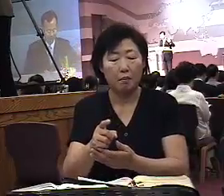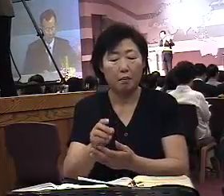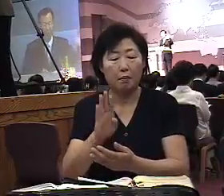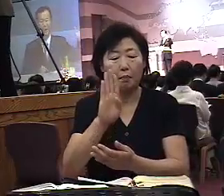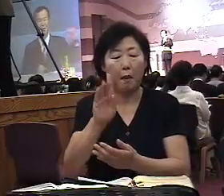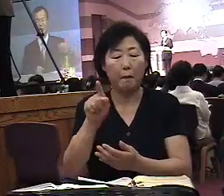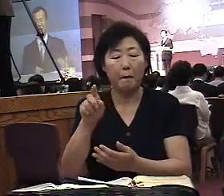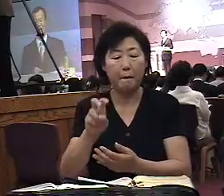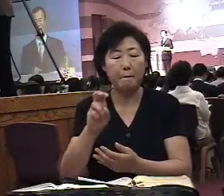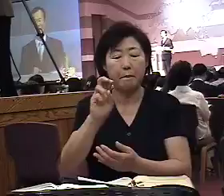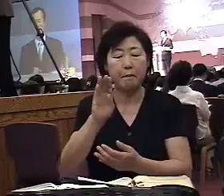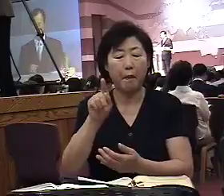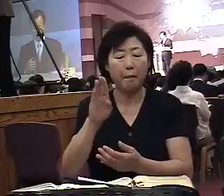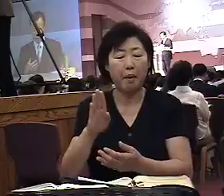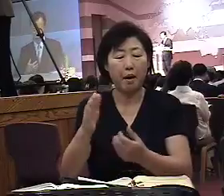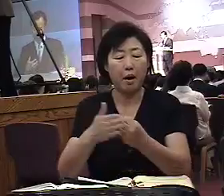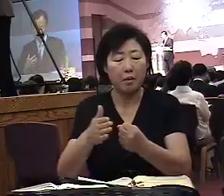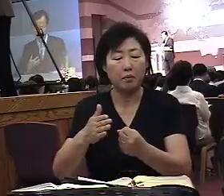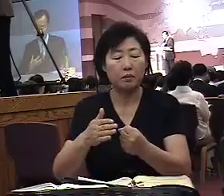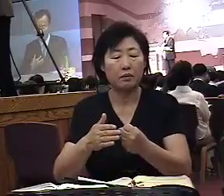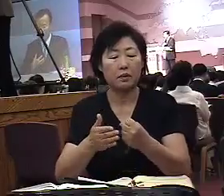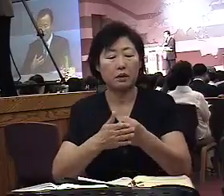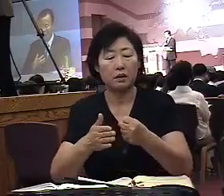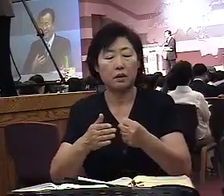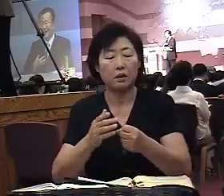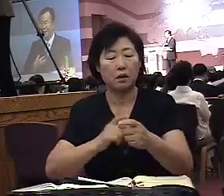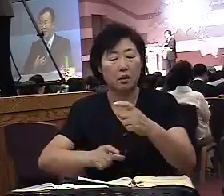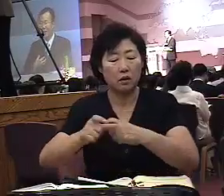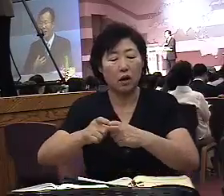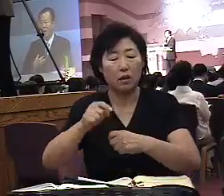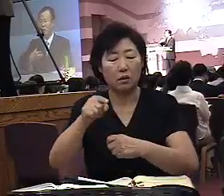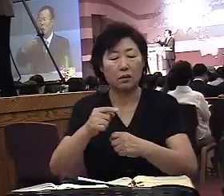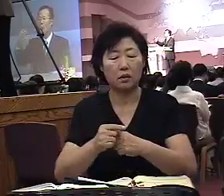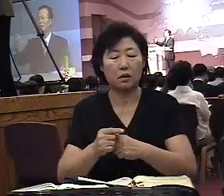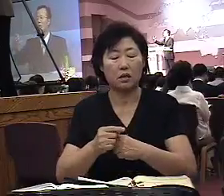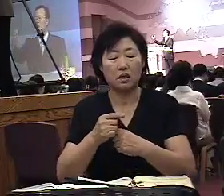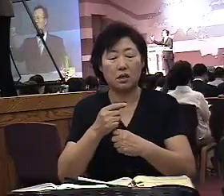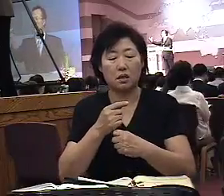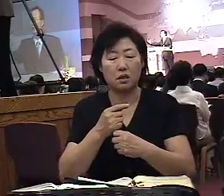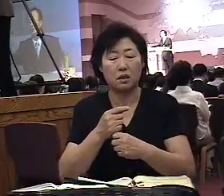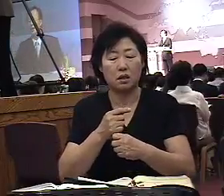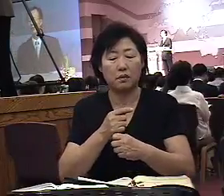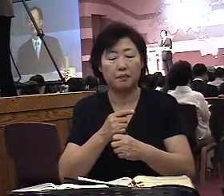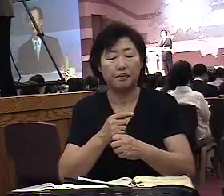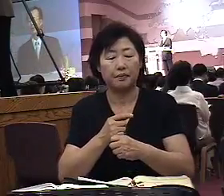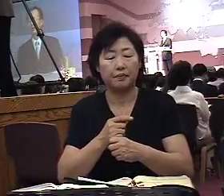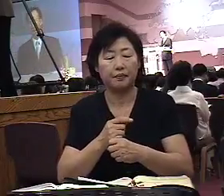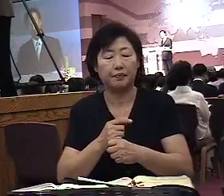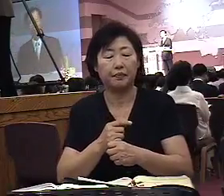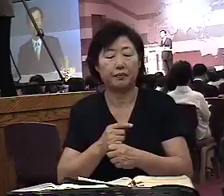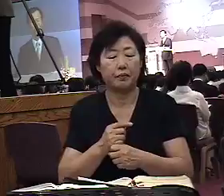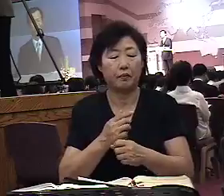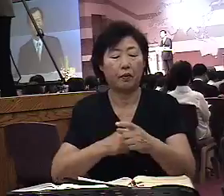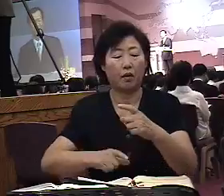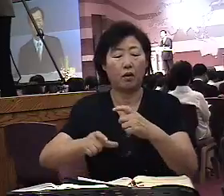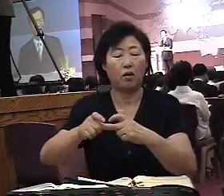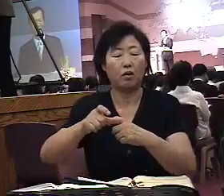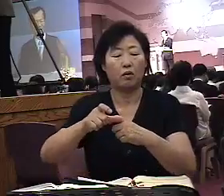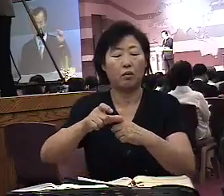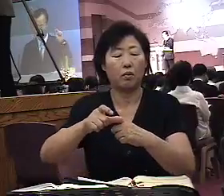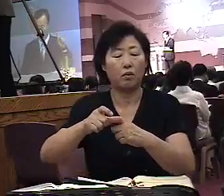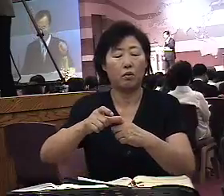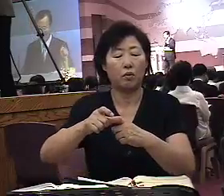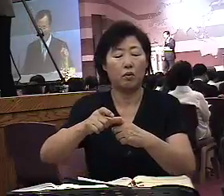범법함을 인하여 더한 것이라. 우리의 범법함을 인하여 더불어 주신 것이라고 말씀해 주시고